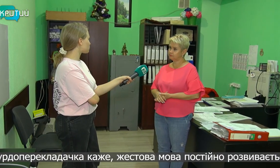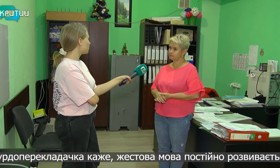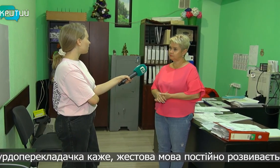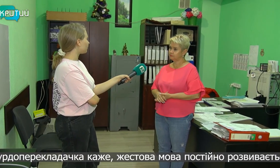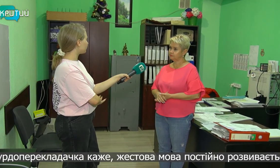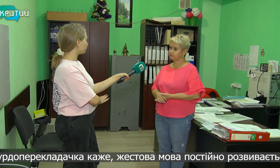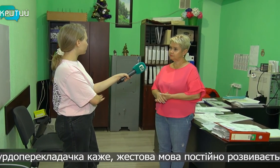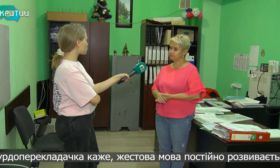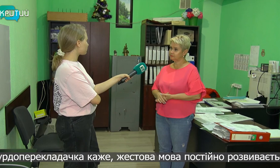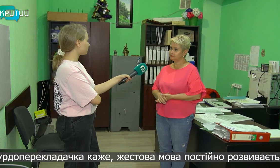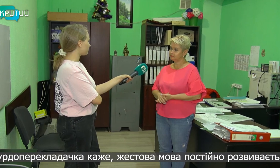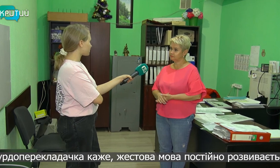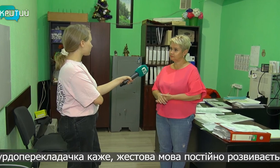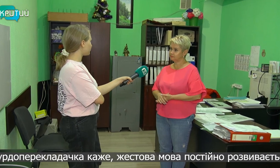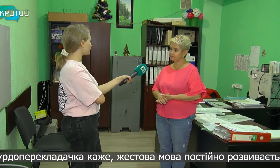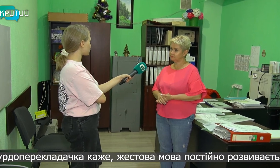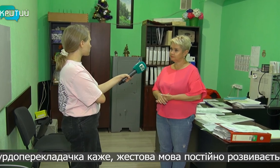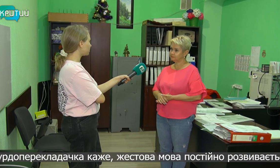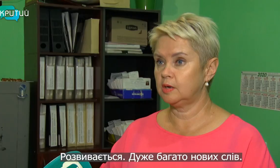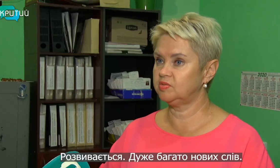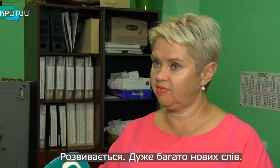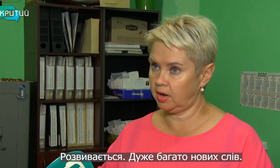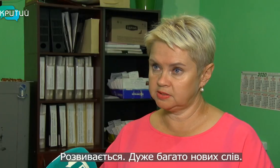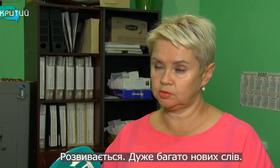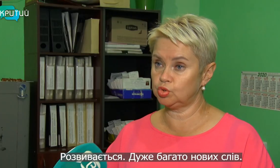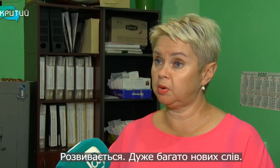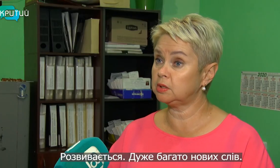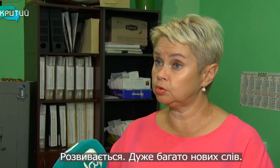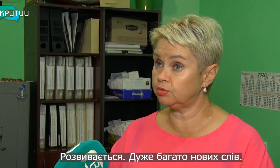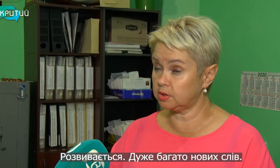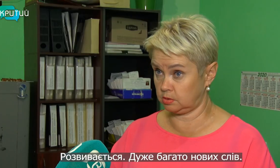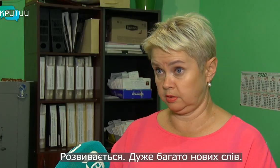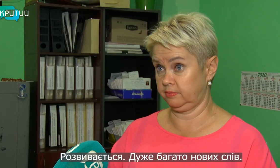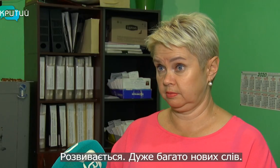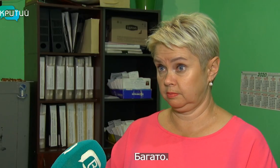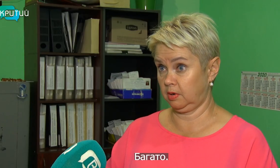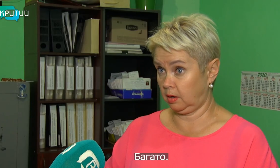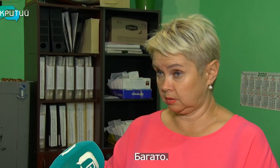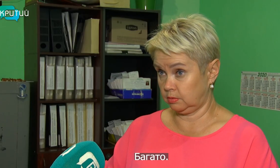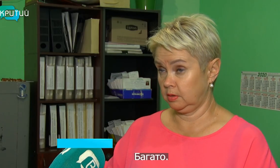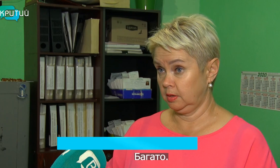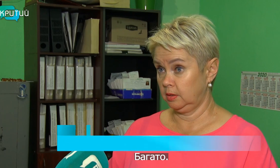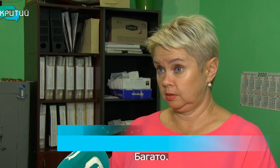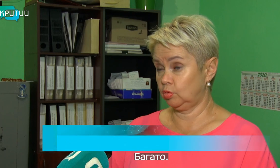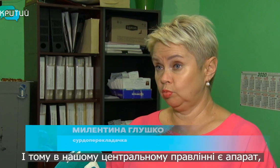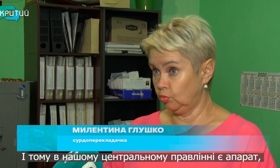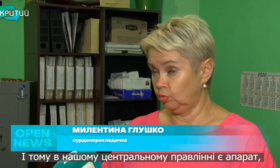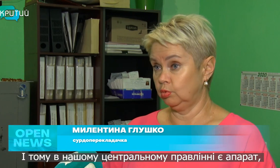Сурдоперекладачка каже, жестова мова постійно розвивається. Розвивається, дуже багато нових слів, багато. І тому